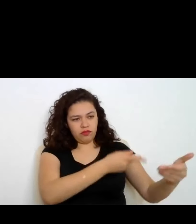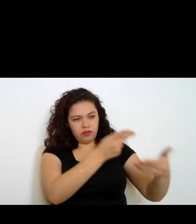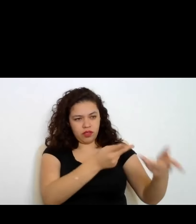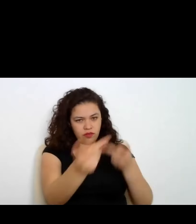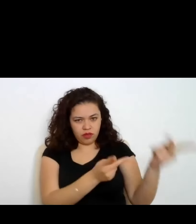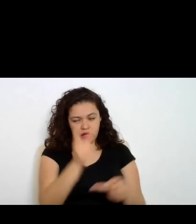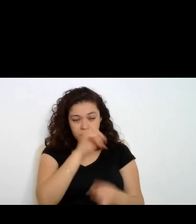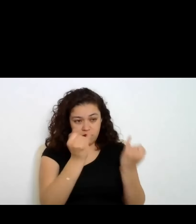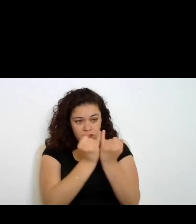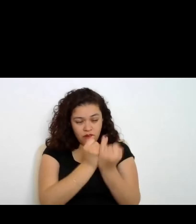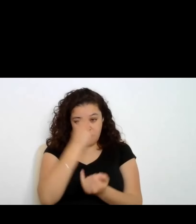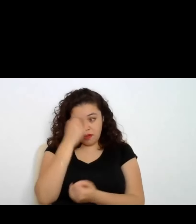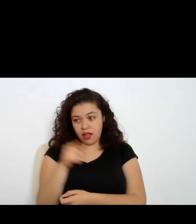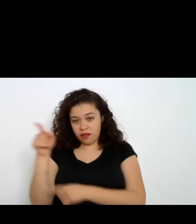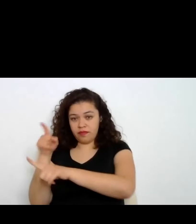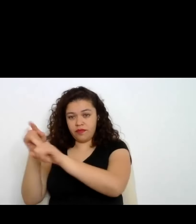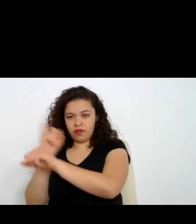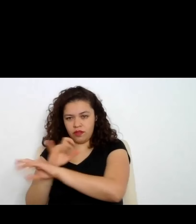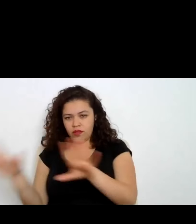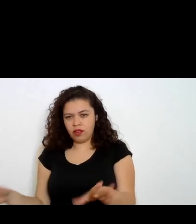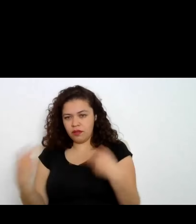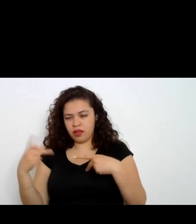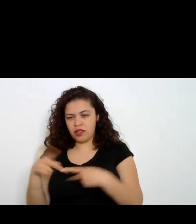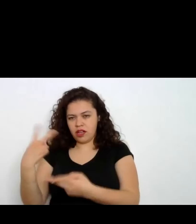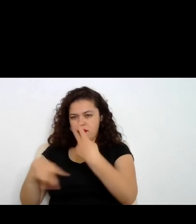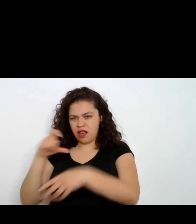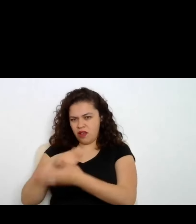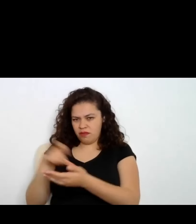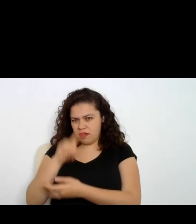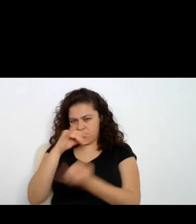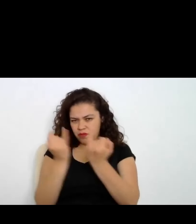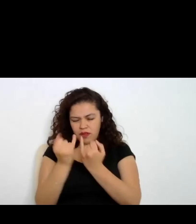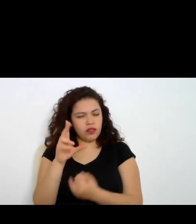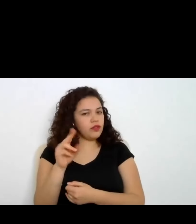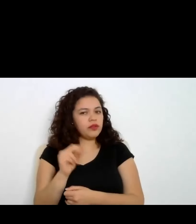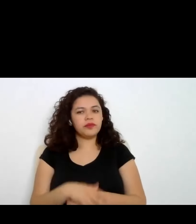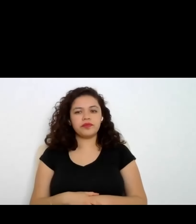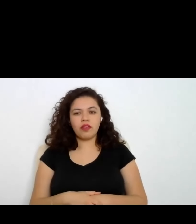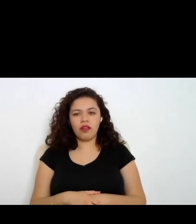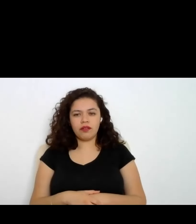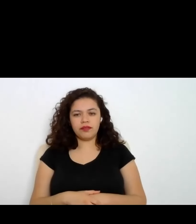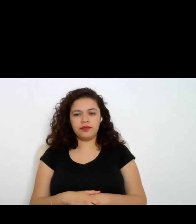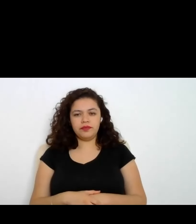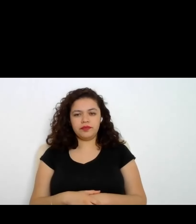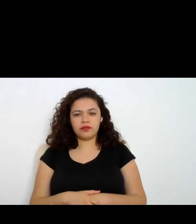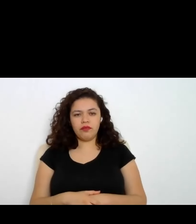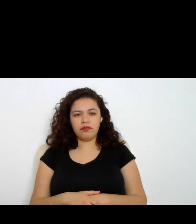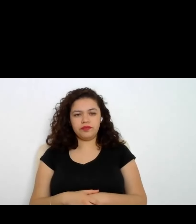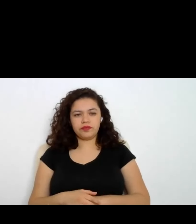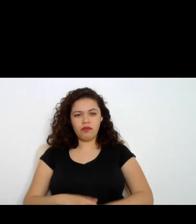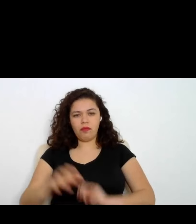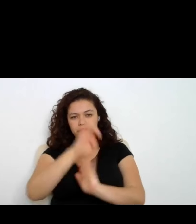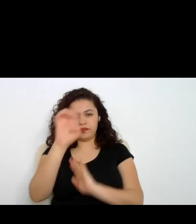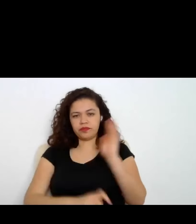las finalidades por las cuales voy a recabar datos de un cliente. Ni siquiera, por ejemplo, si yo recabo